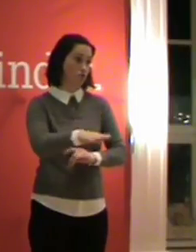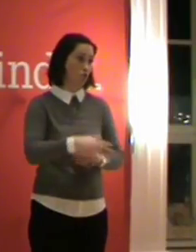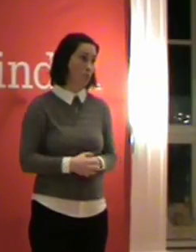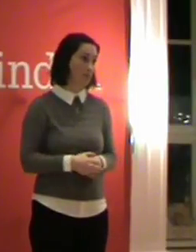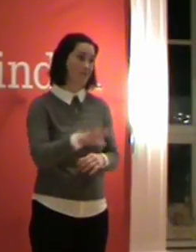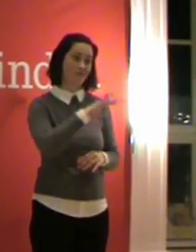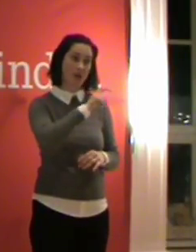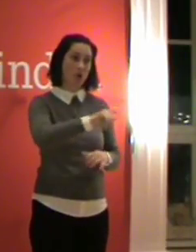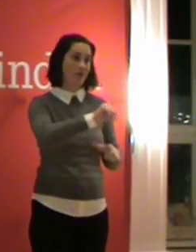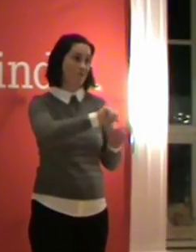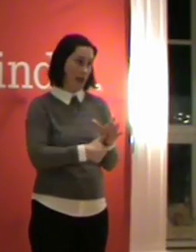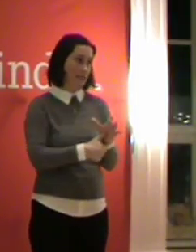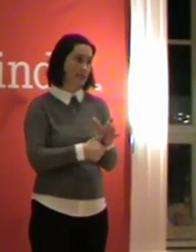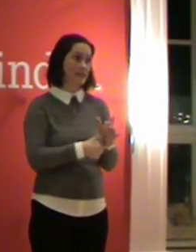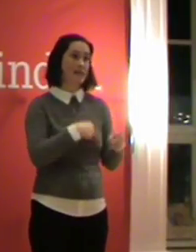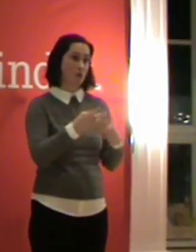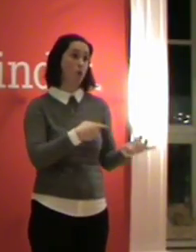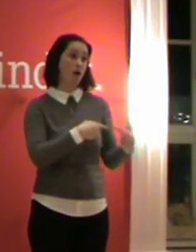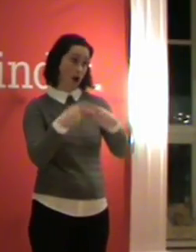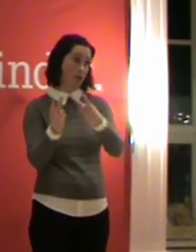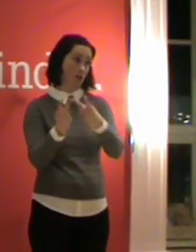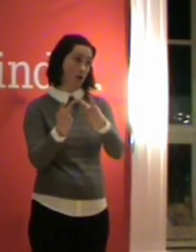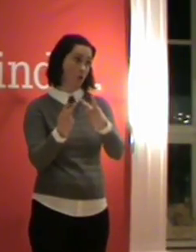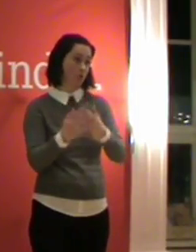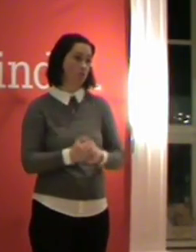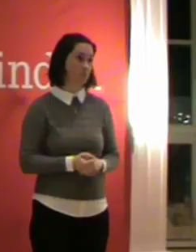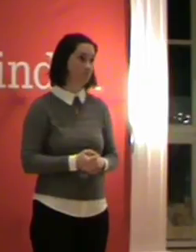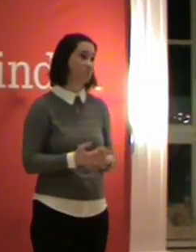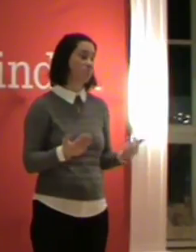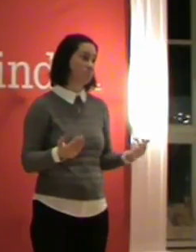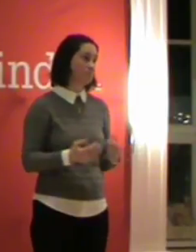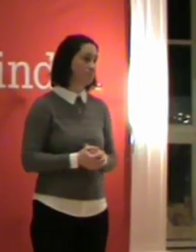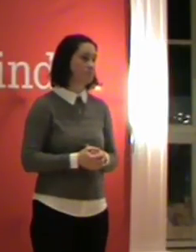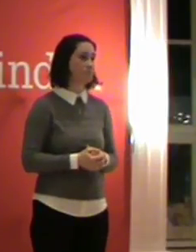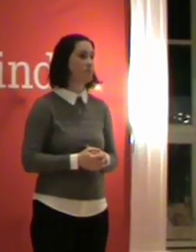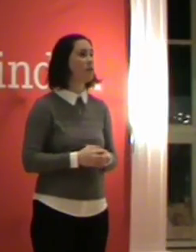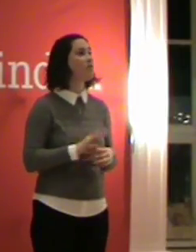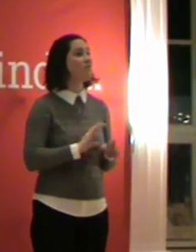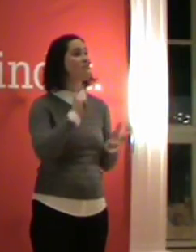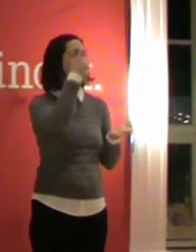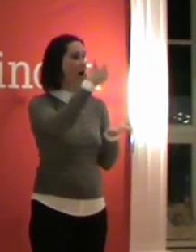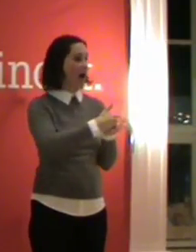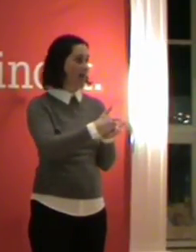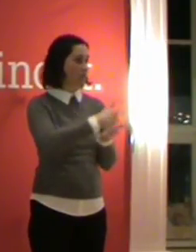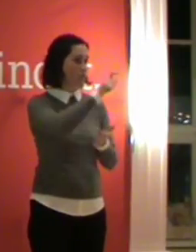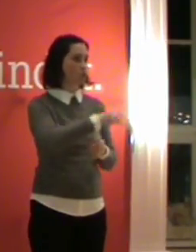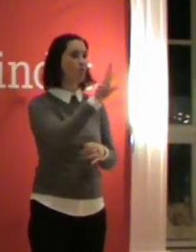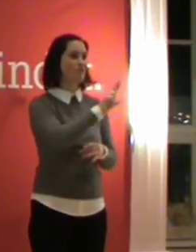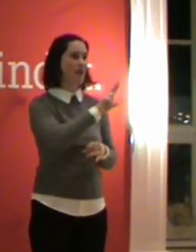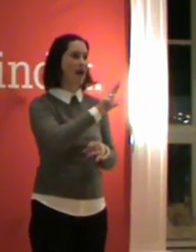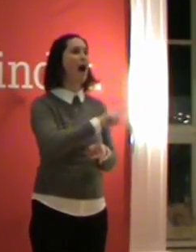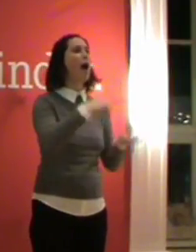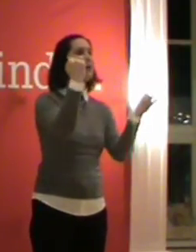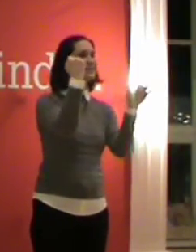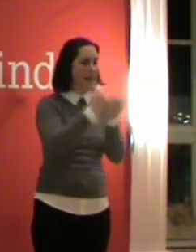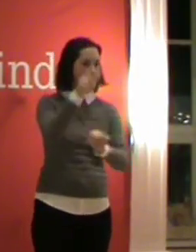ganz viele Verletzte, die teilweise heute noch in den Krankenhäusern liegen. Und eins ist ganz klar, die Verantwortung dafür hat der Attentäter und die